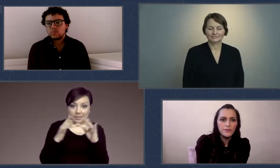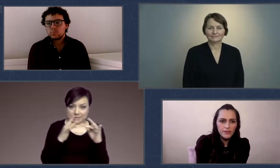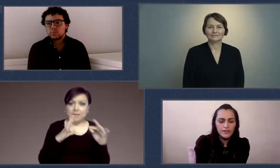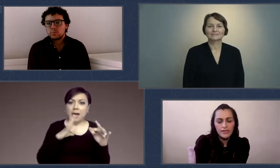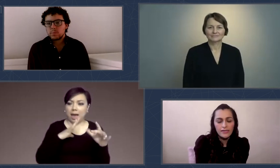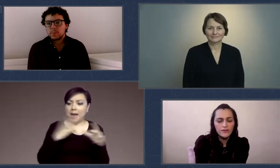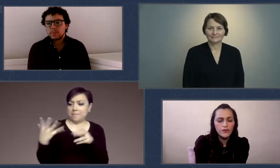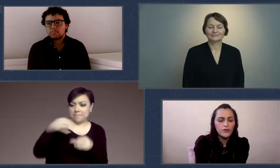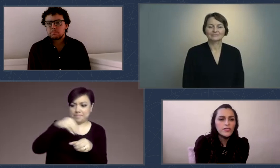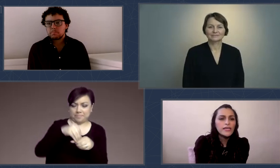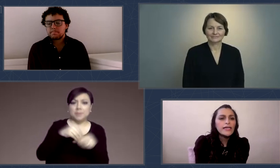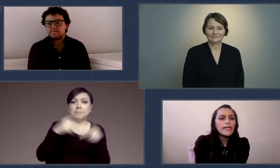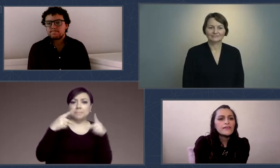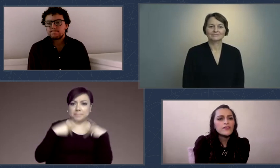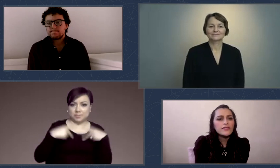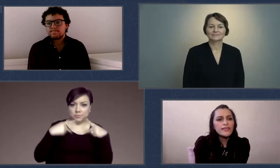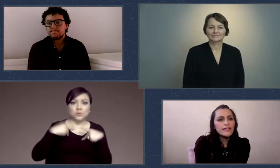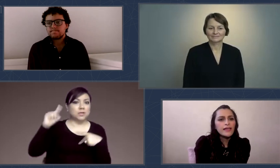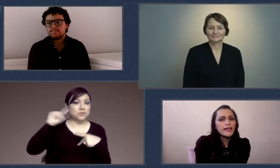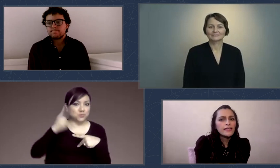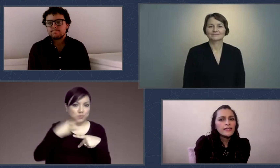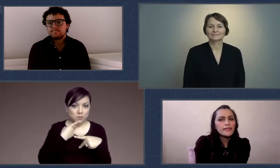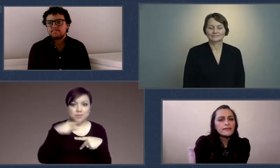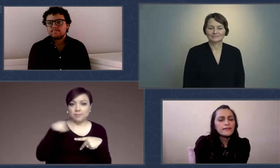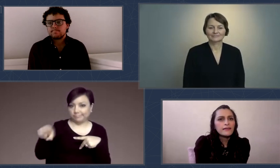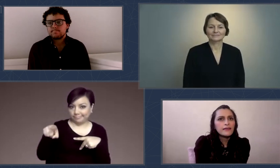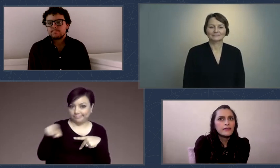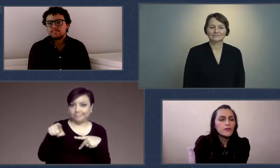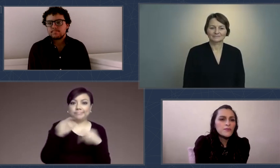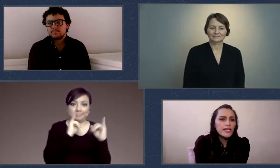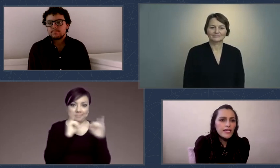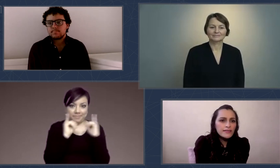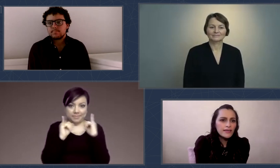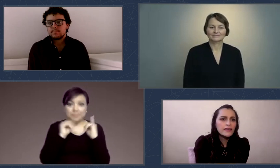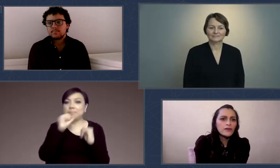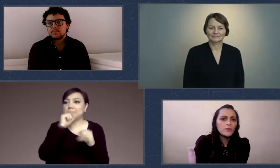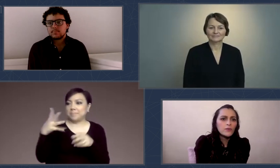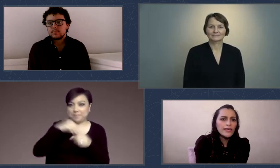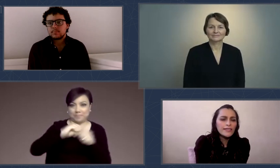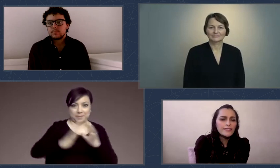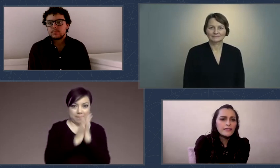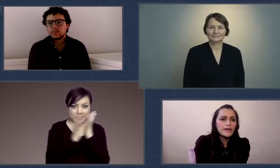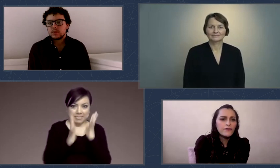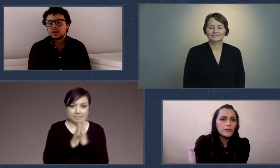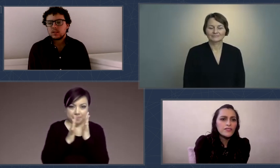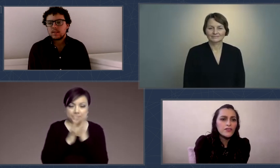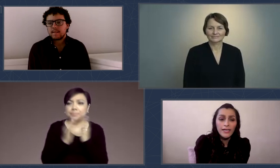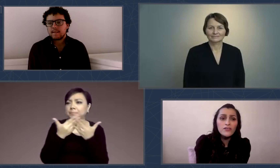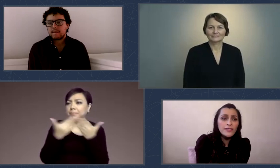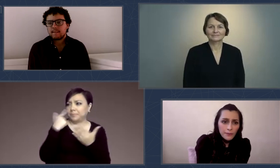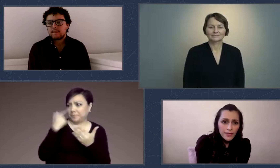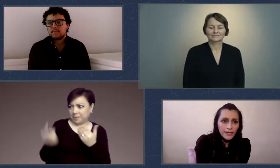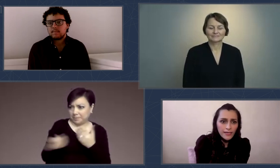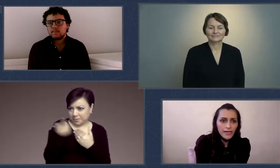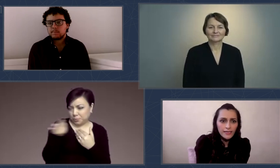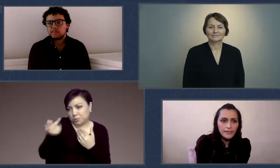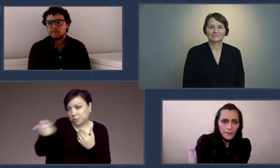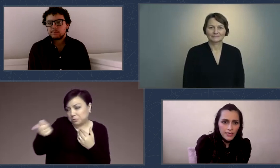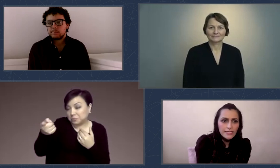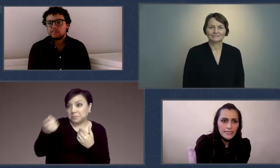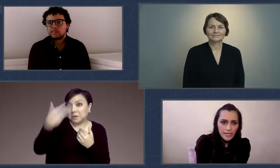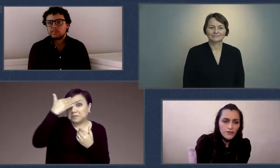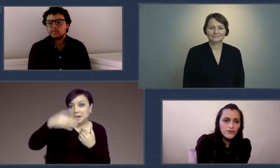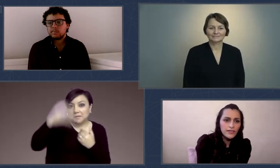intérpretes sordos. Entonces, en tu experiencia, ¿cómo es la formación? Ellos también, hay